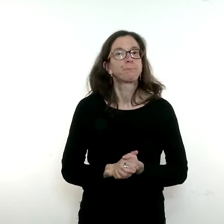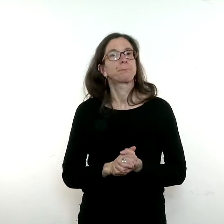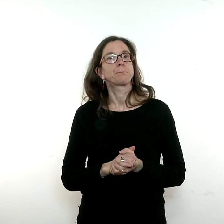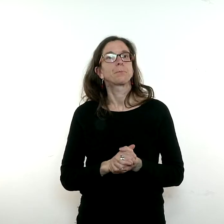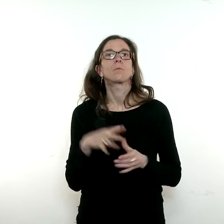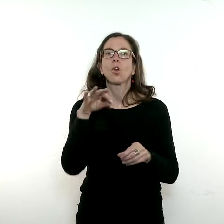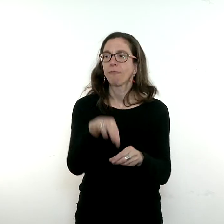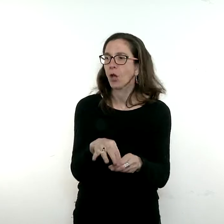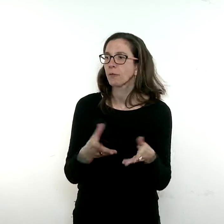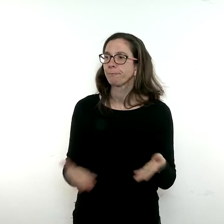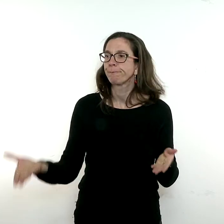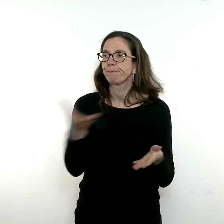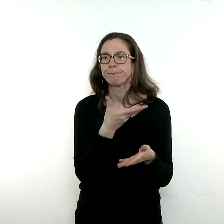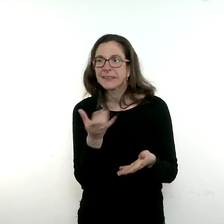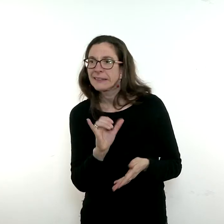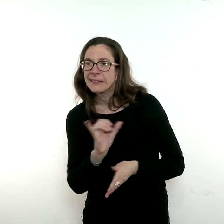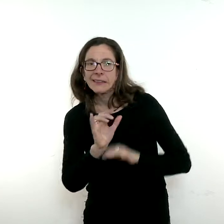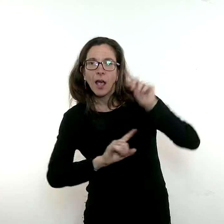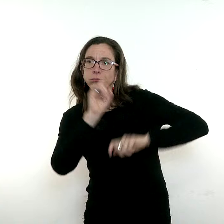Je vais au voix. Qui...